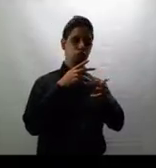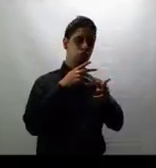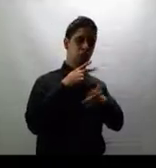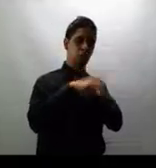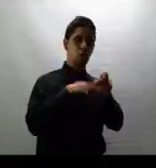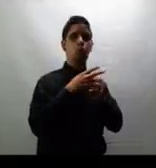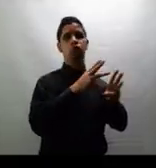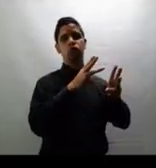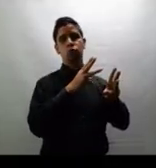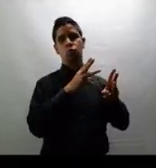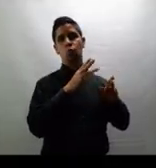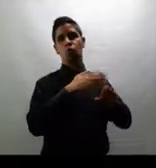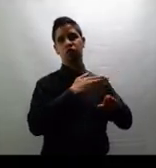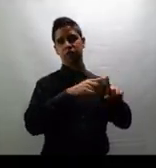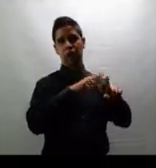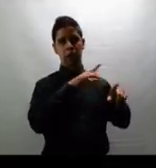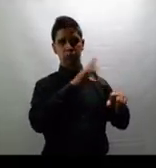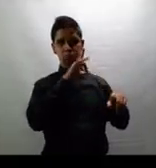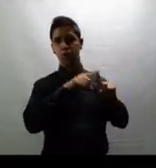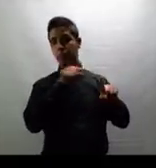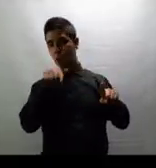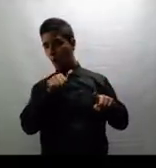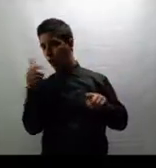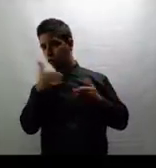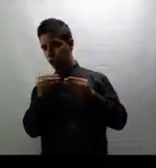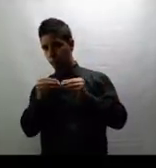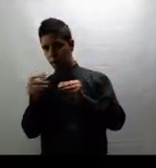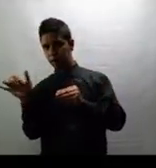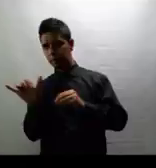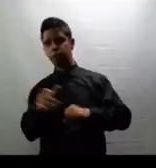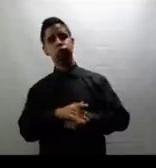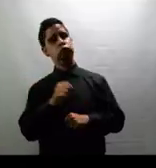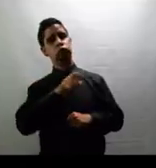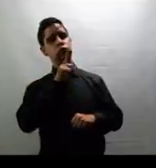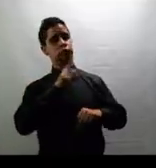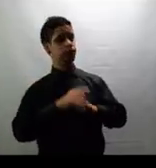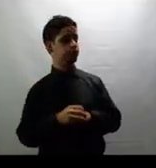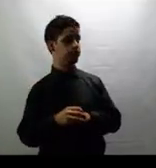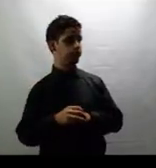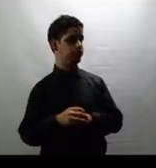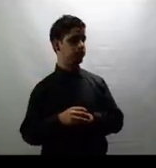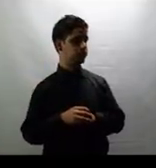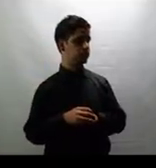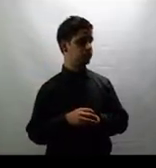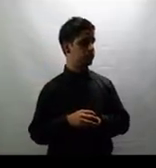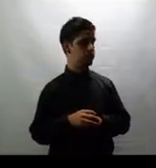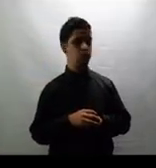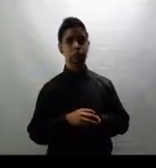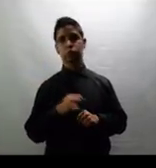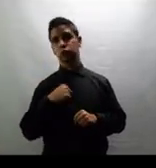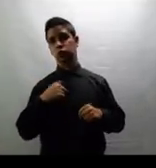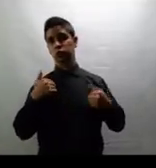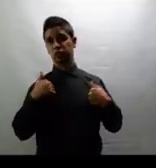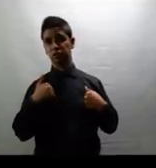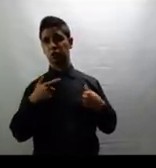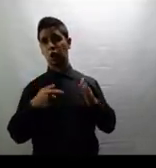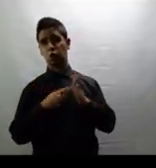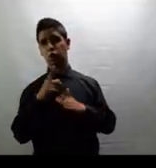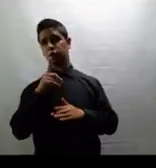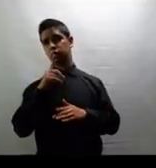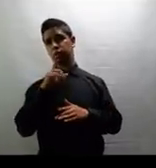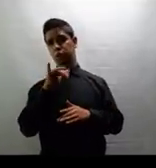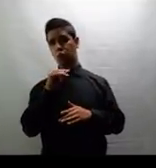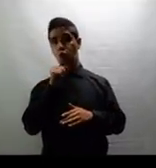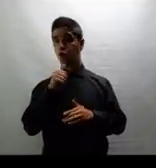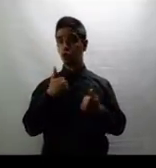él yo sé que algunos de los discos no son jingles al océano son canciones políticas de